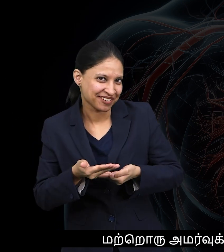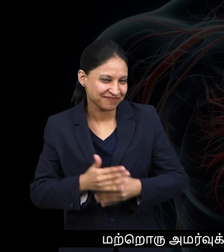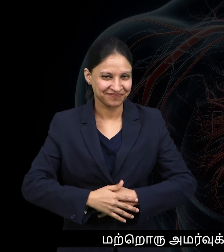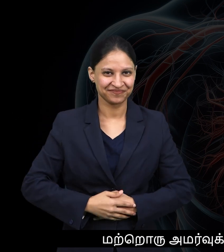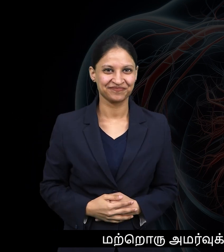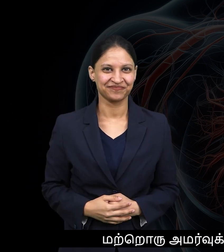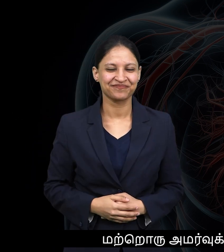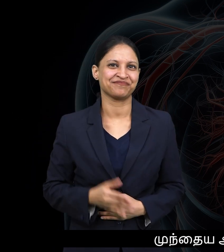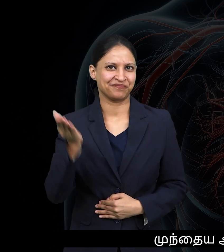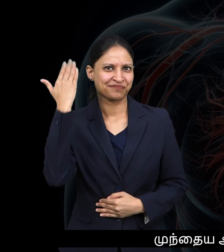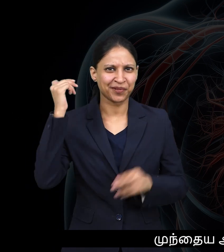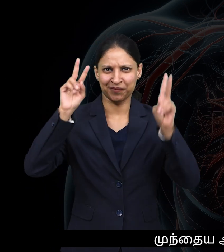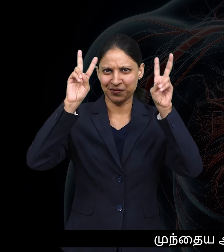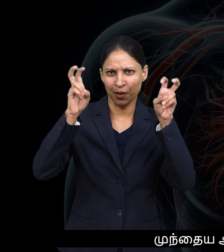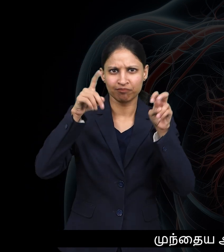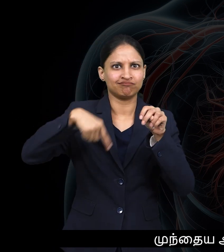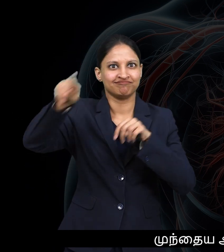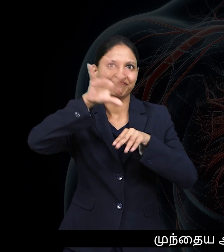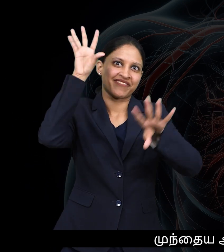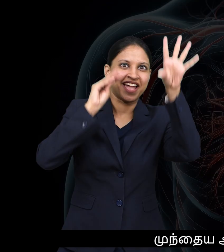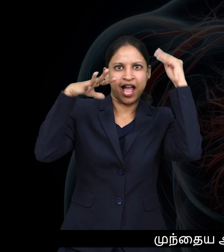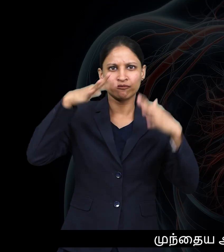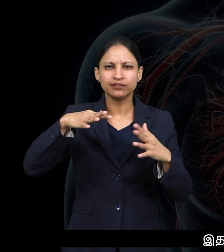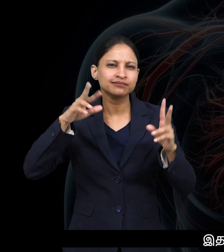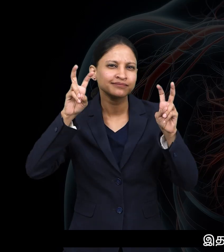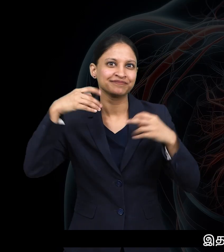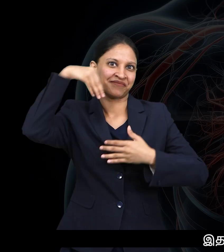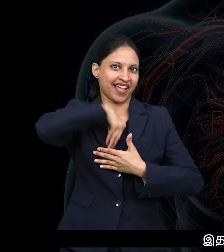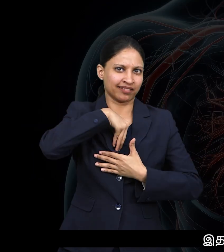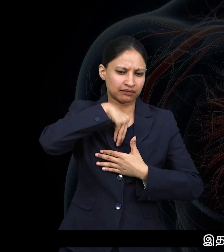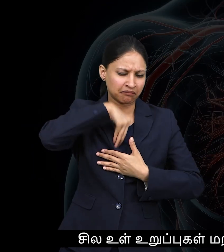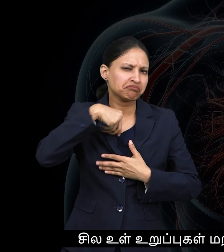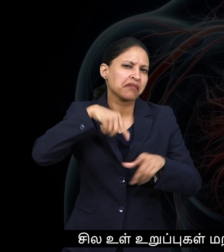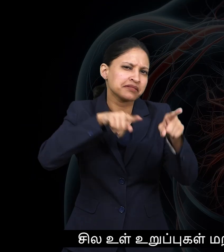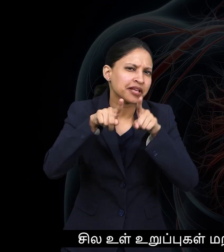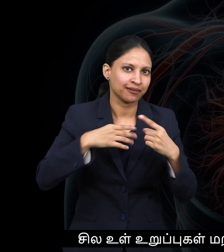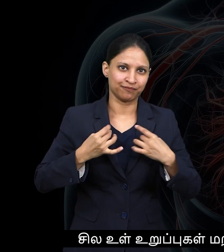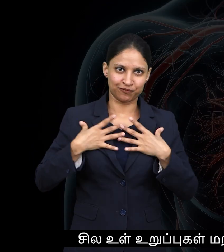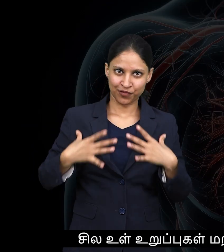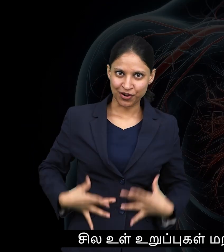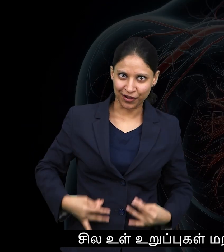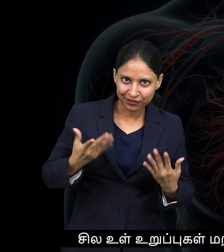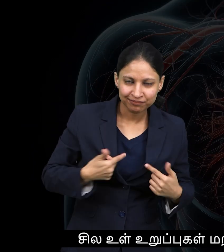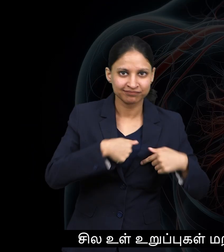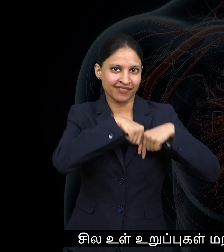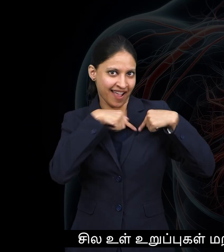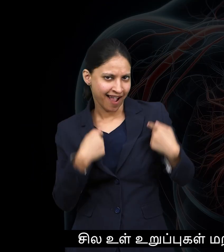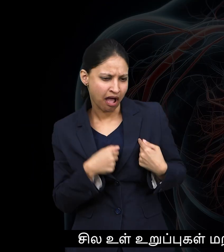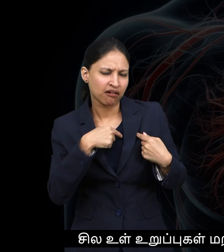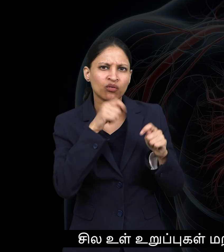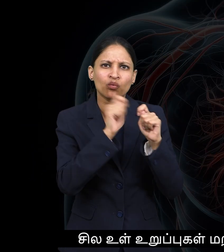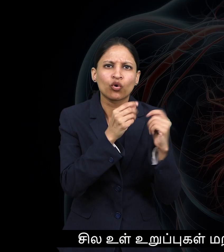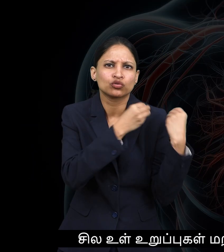மீண்டும் வரவேற்கிறேன். முந்தைய அமர்வில் நுரையீரல், இதயம் போன்ற சில உள்ளுறுப்புகள் மற்றும்